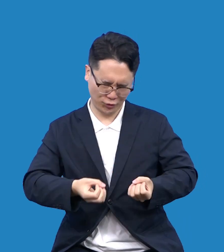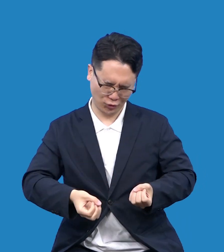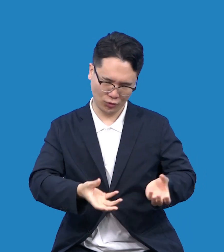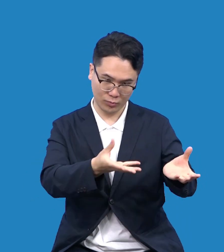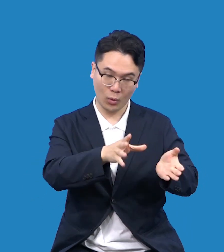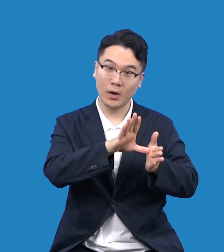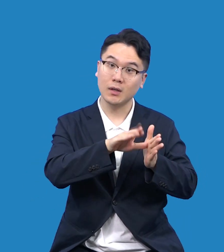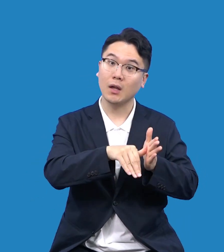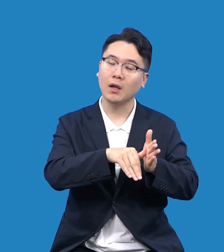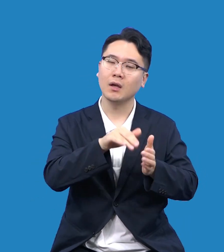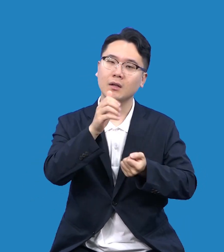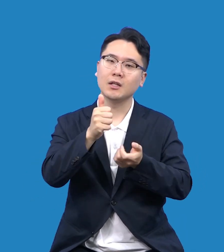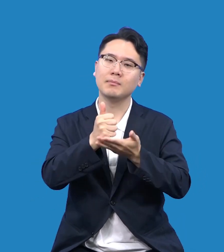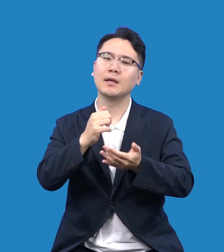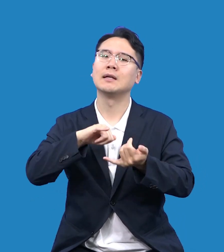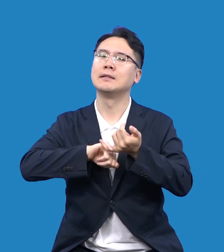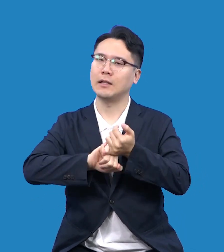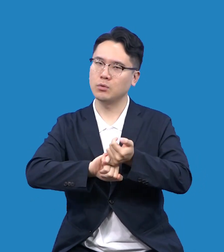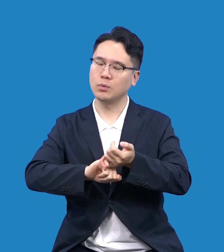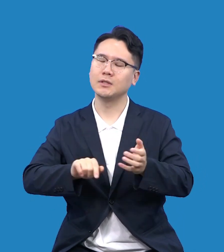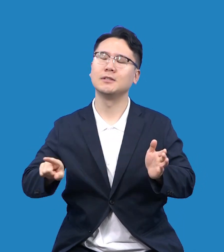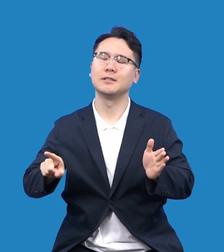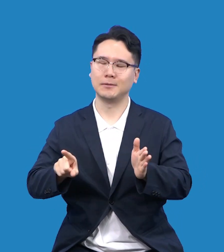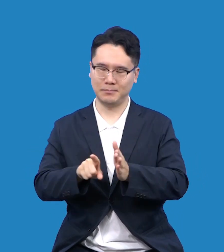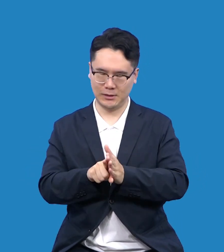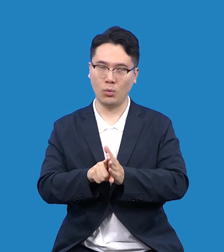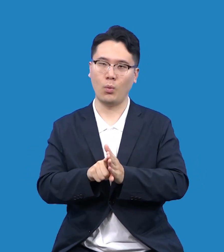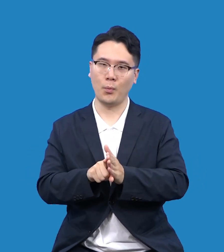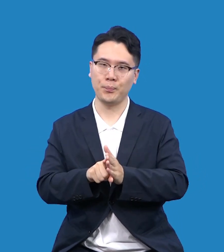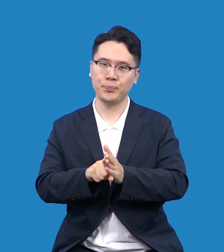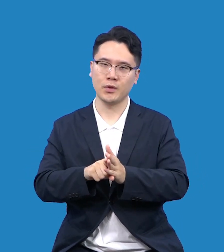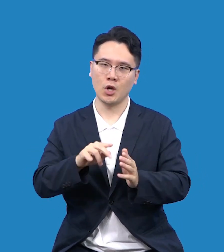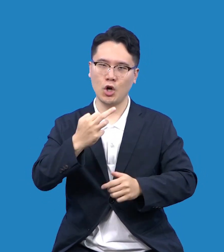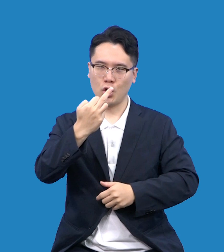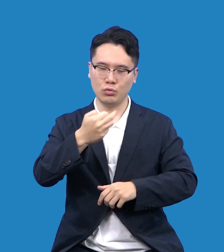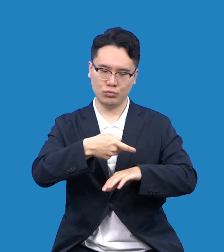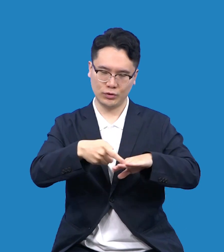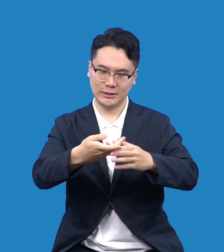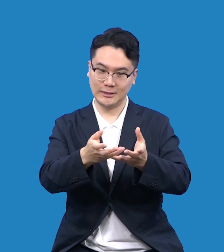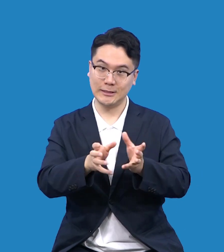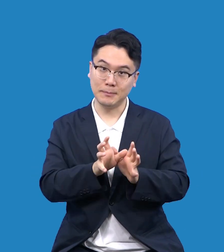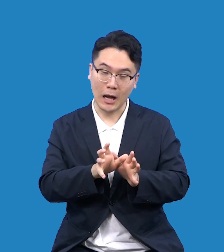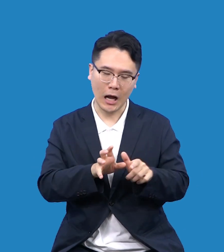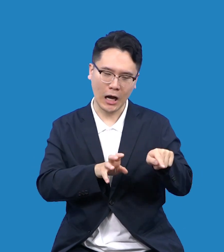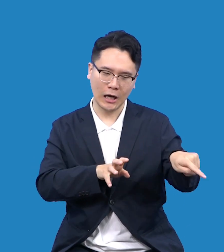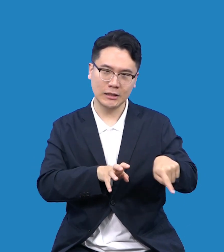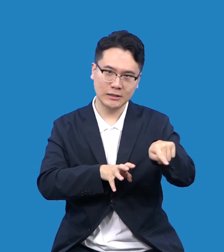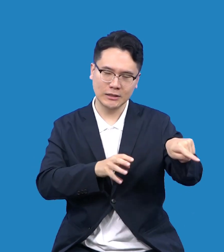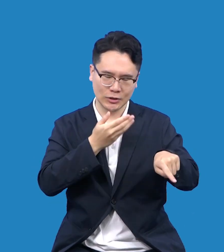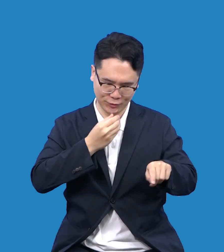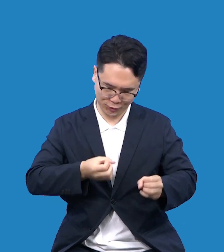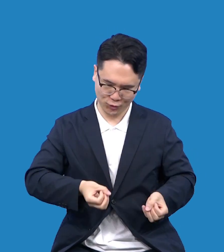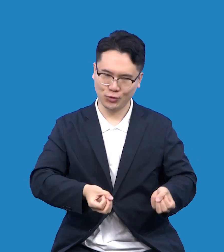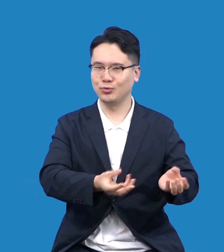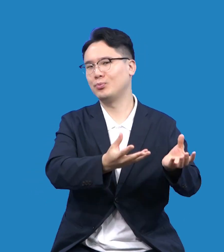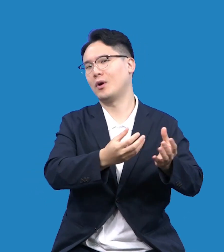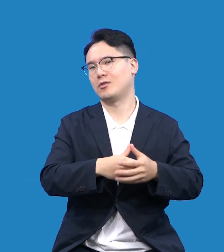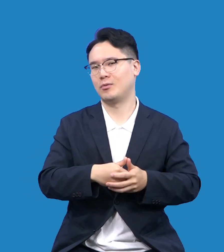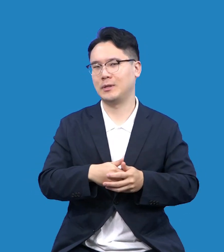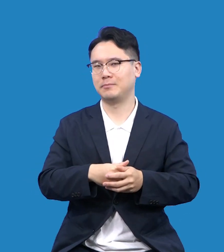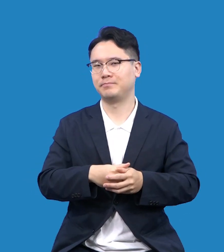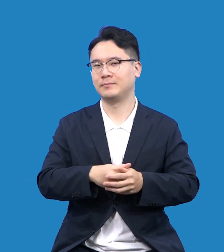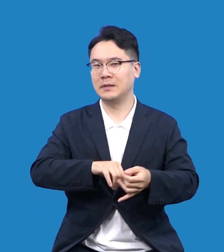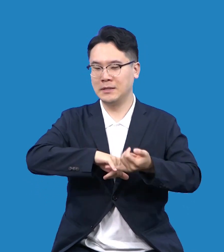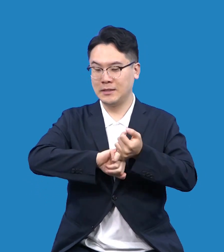하나님의 약속을 믿고 12지파가 될 그 자손들을 축복했던 것입니다.